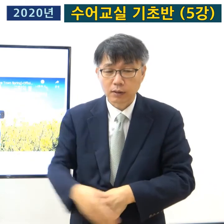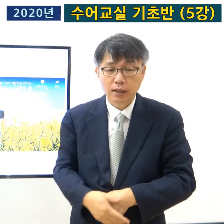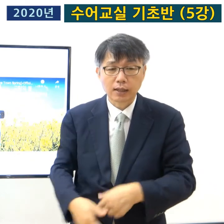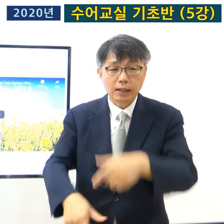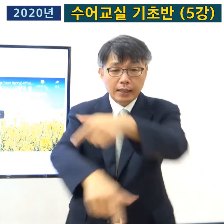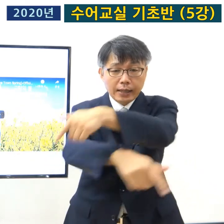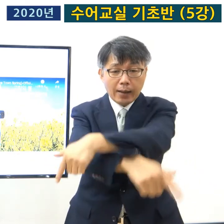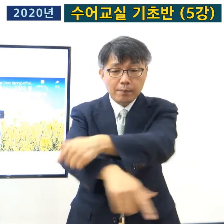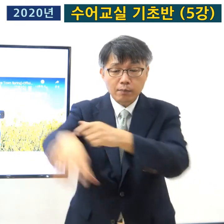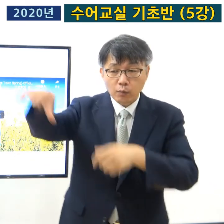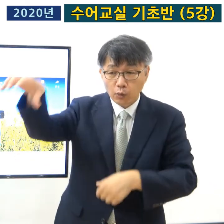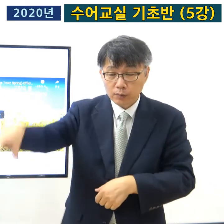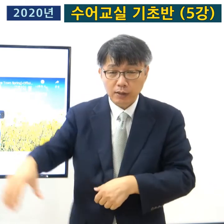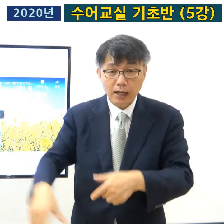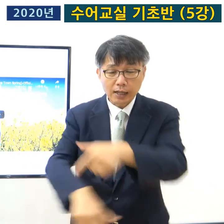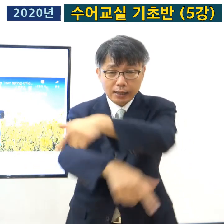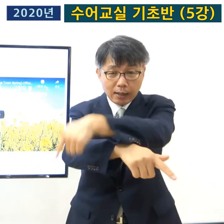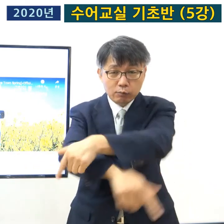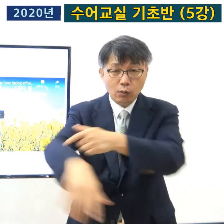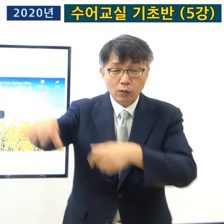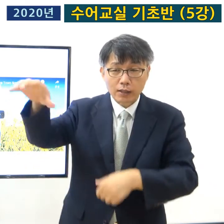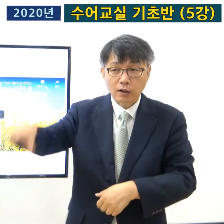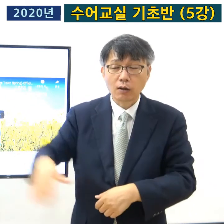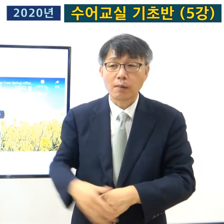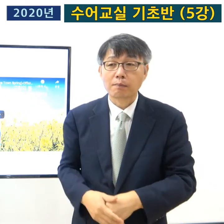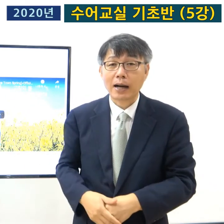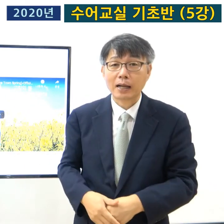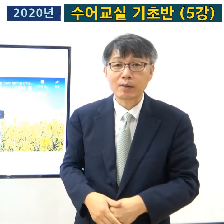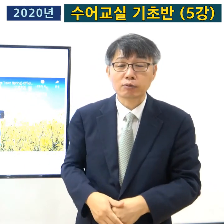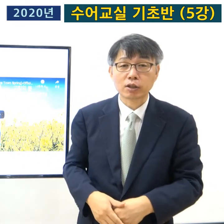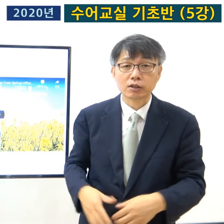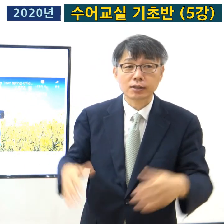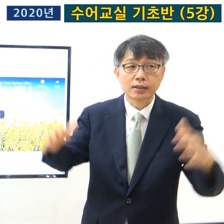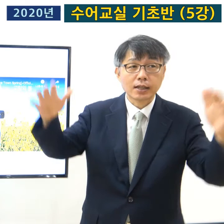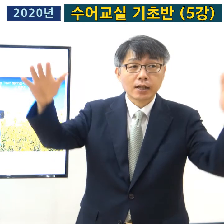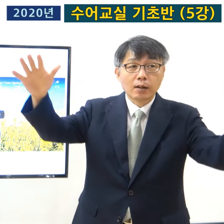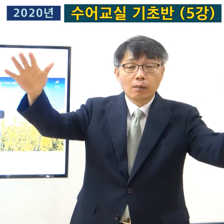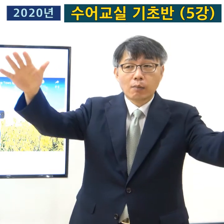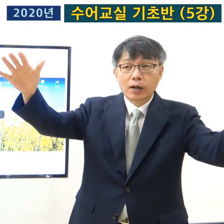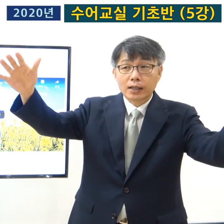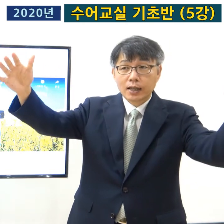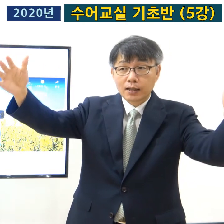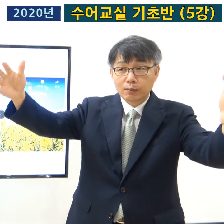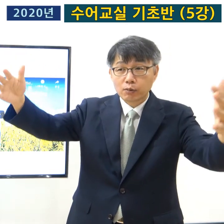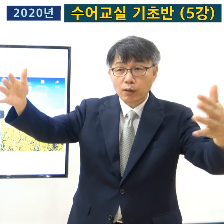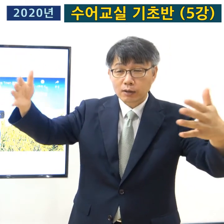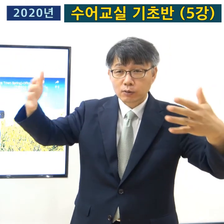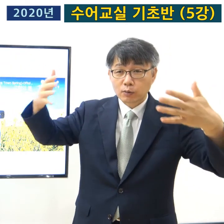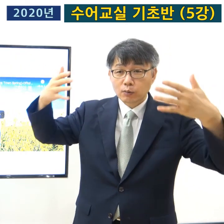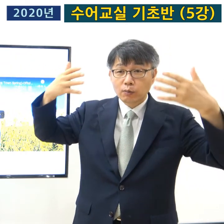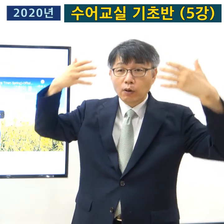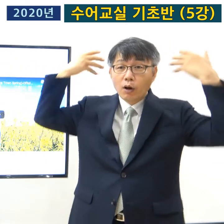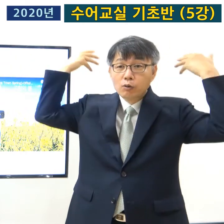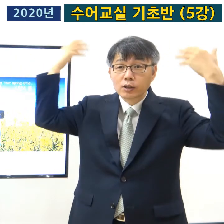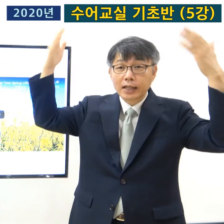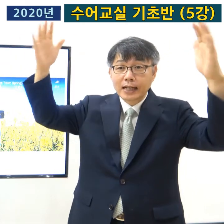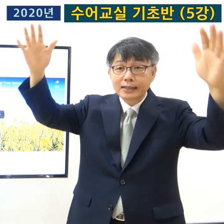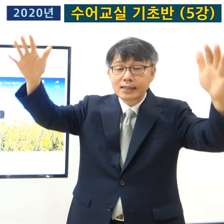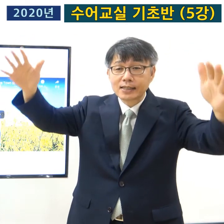이렇게 곳입니다. 남쪽에서 바람이 부는 거는 뭔가 이렇게 불어와가지고 얼굴을 이렇게 싹 스치는